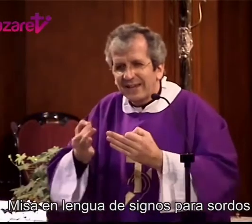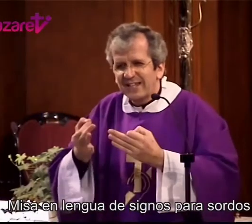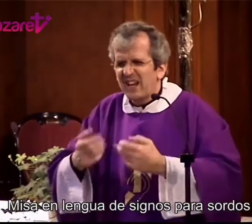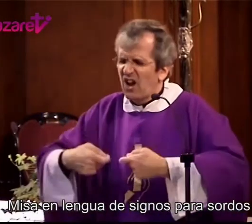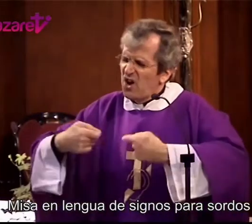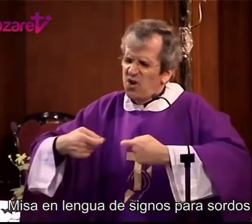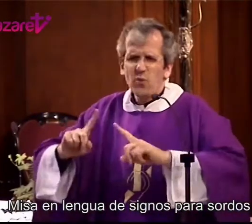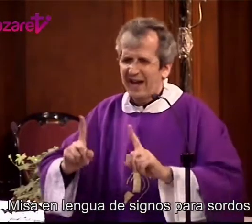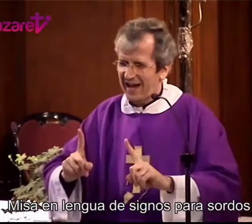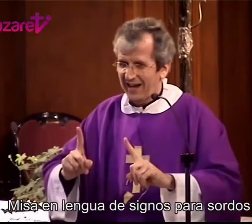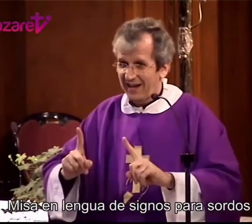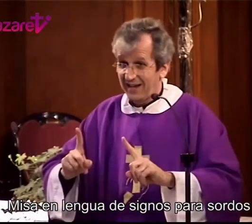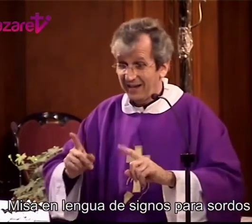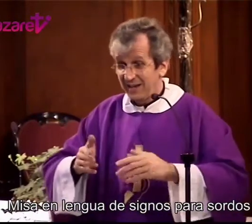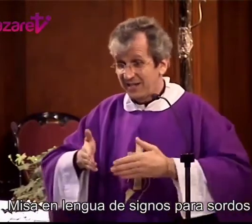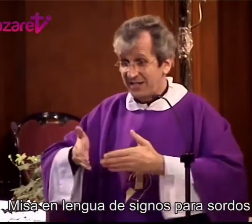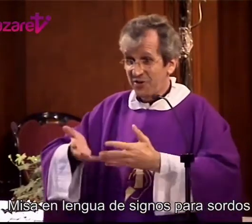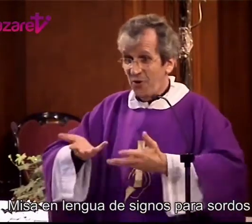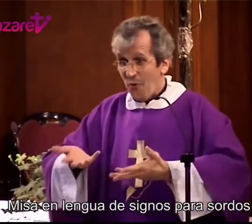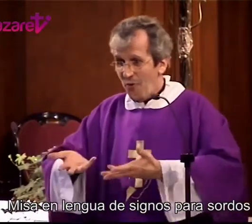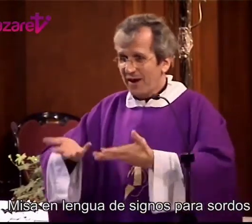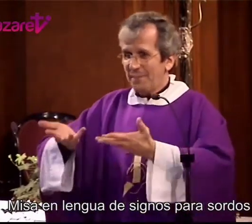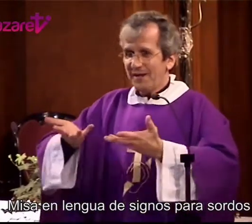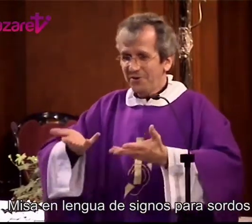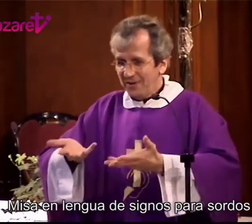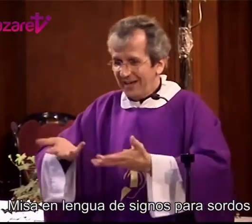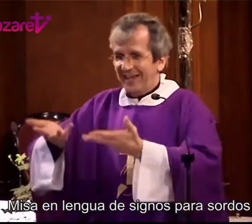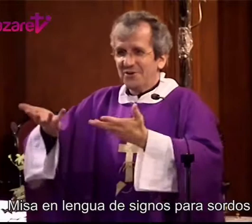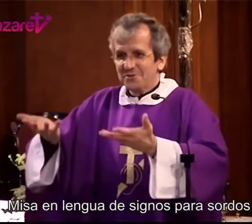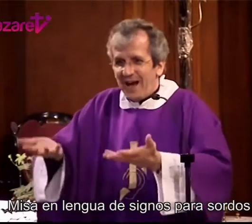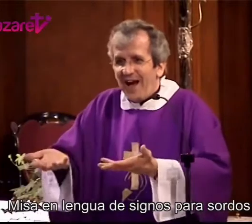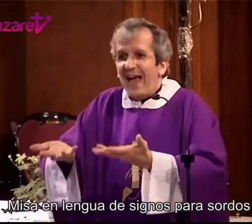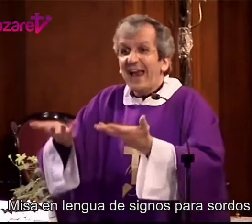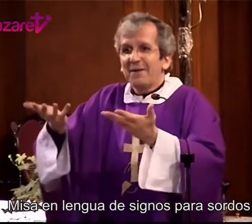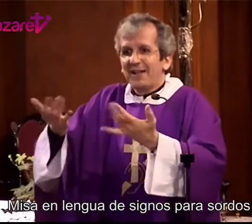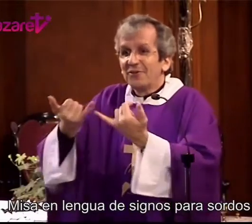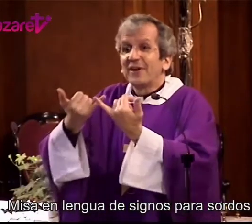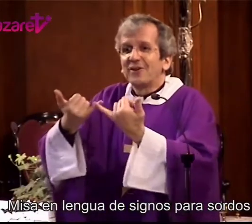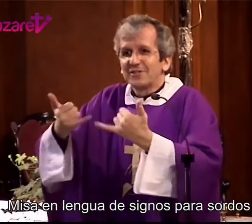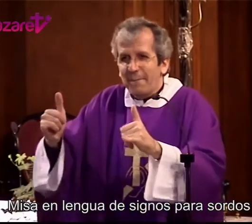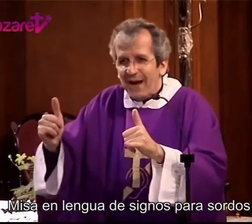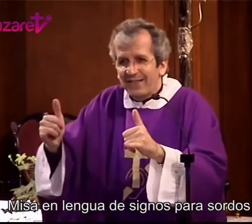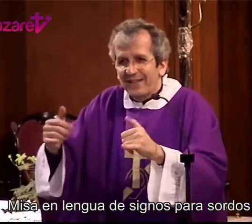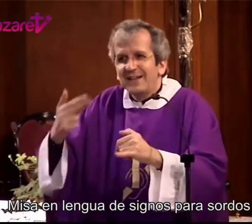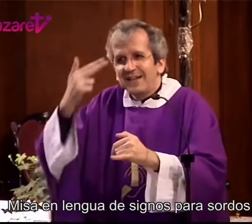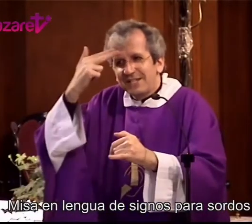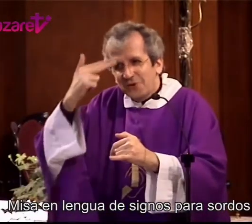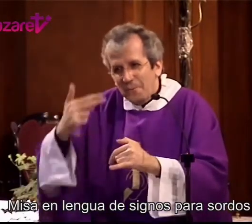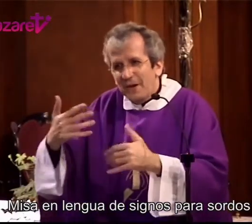ser no una carga, sino un camino que nos va elevando, que nos da paz. Si cumplimos